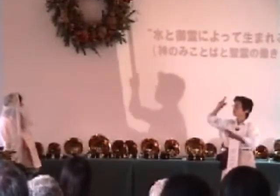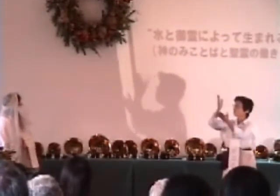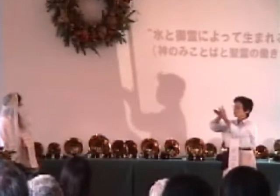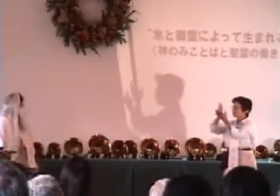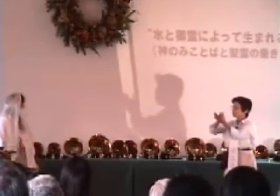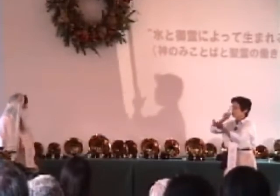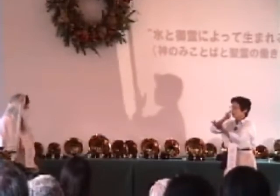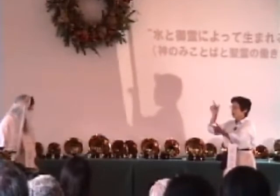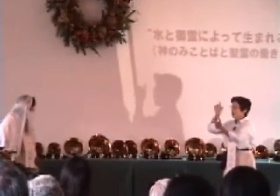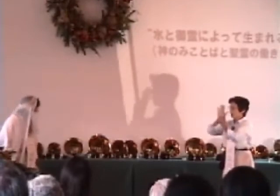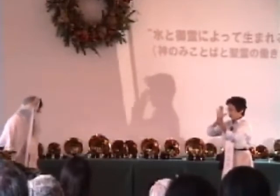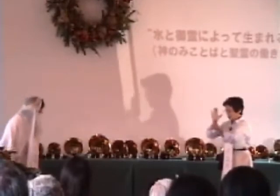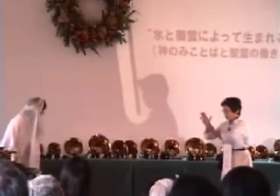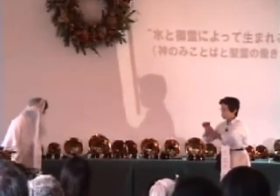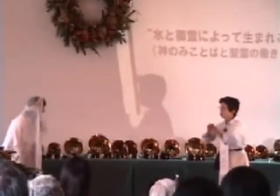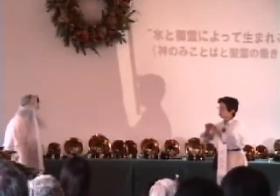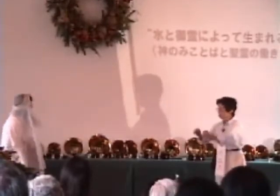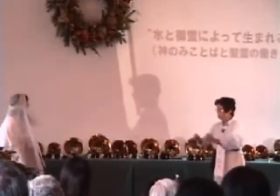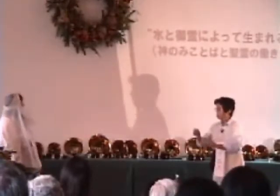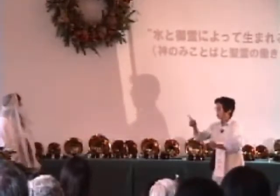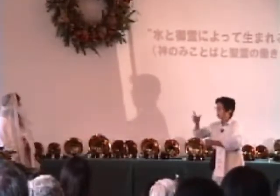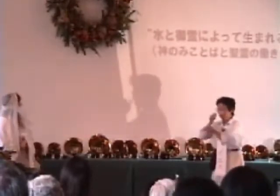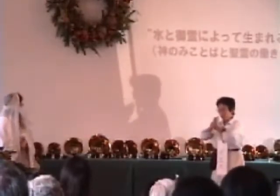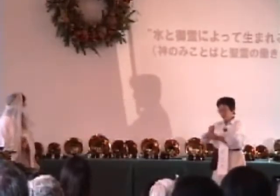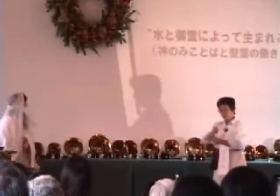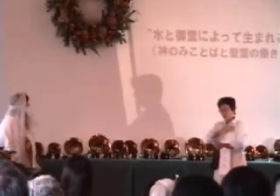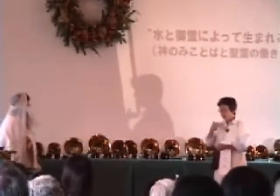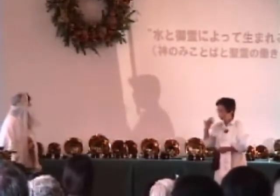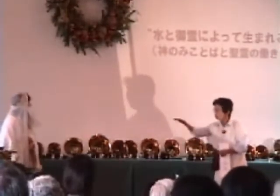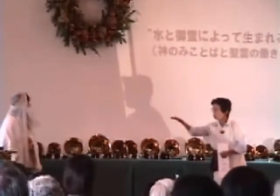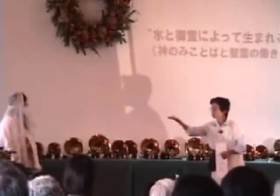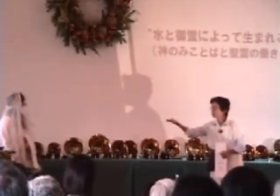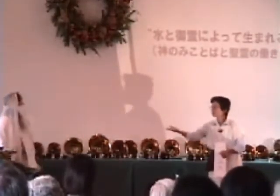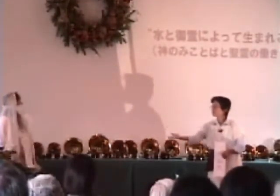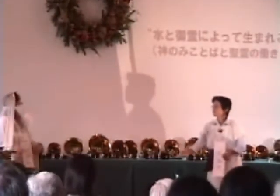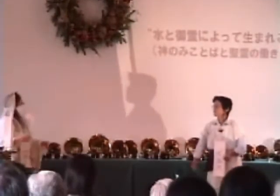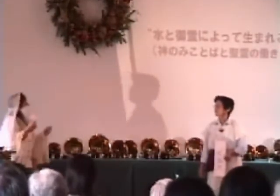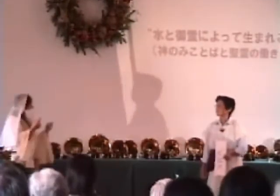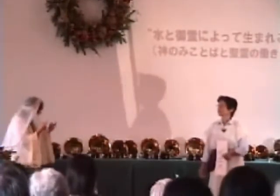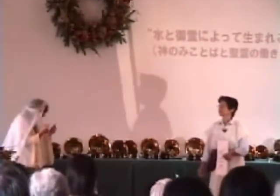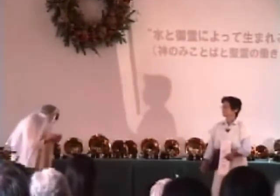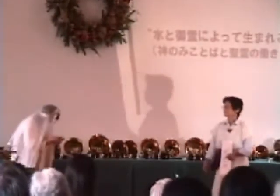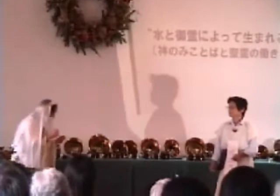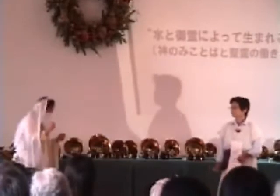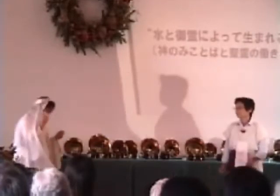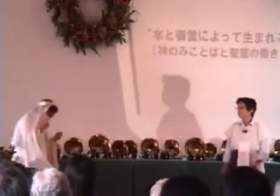人は新しく生まれなければ神の国を見ることはできません。